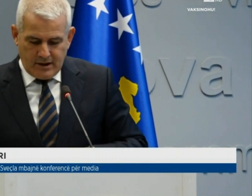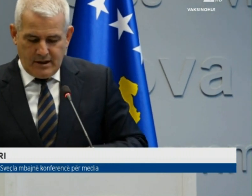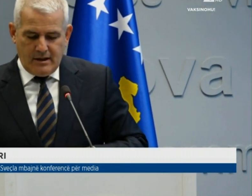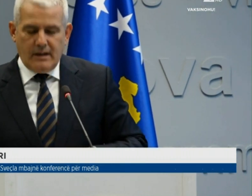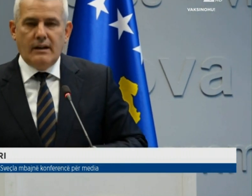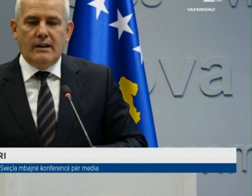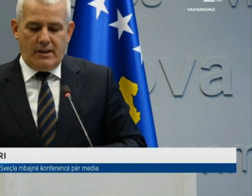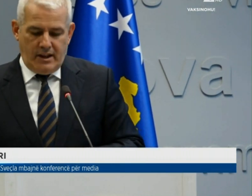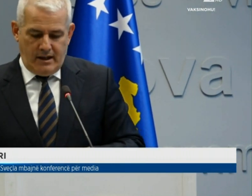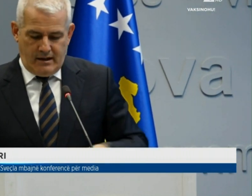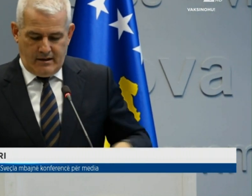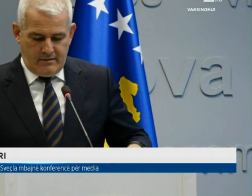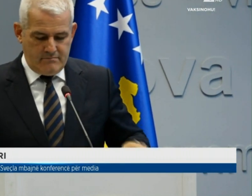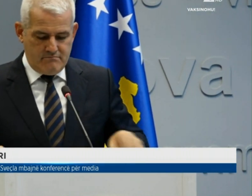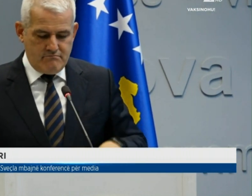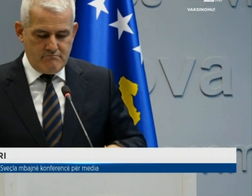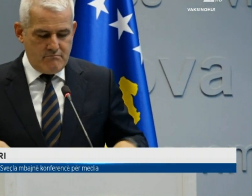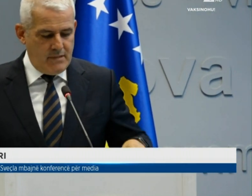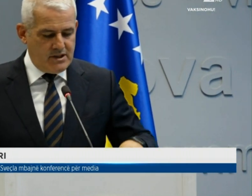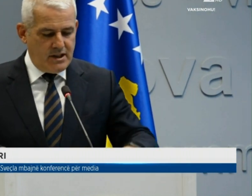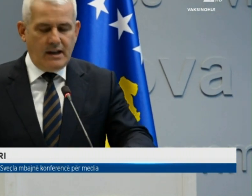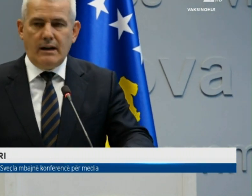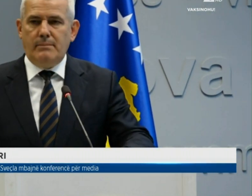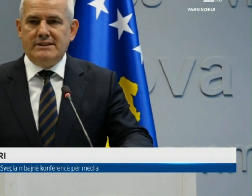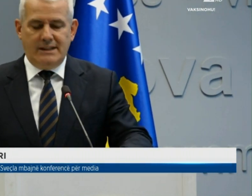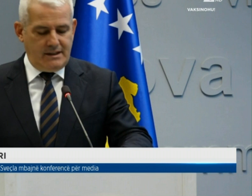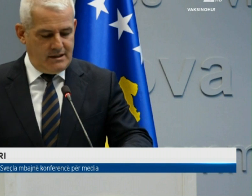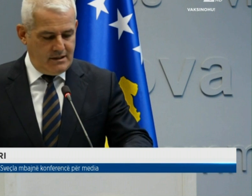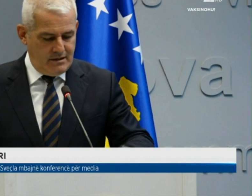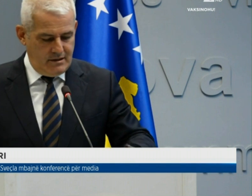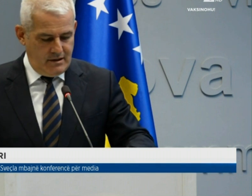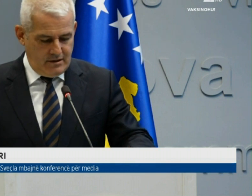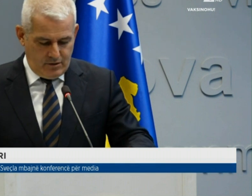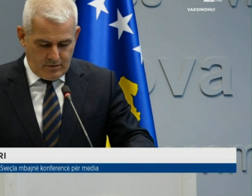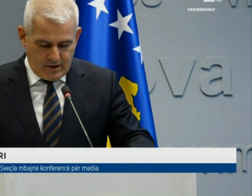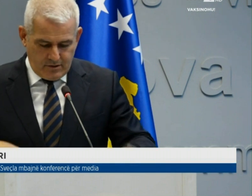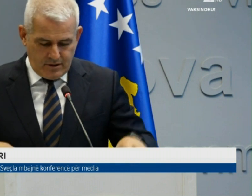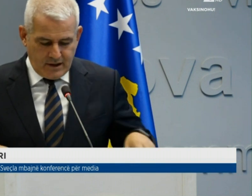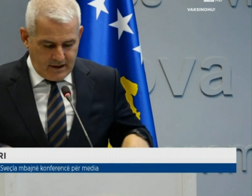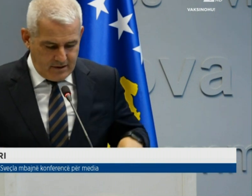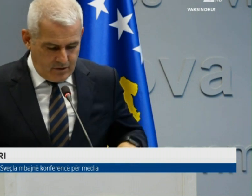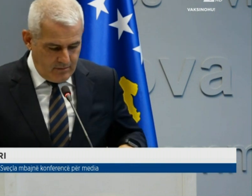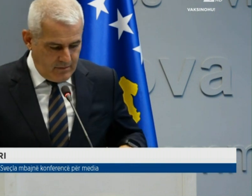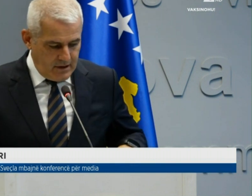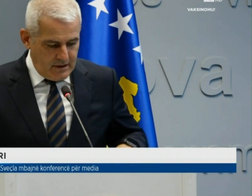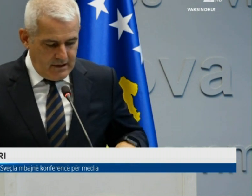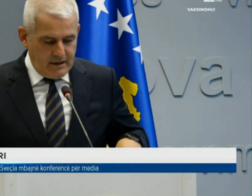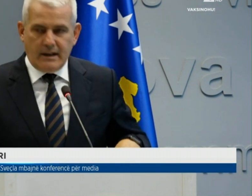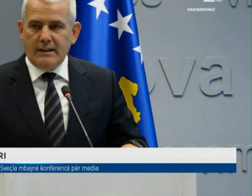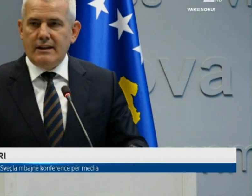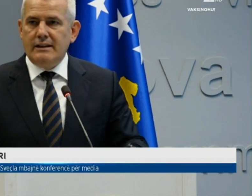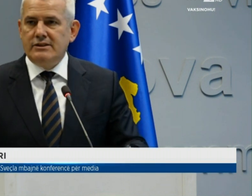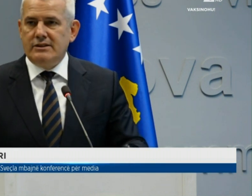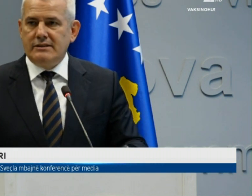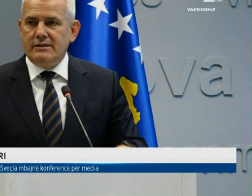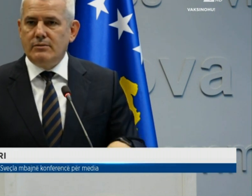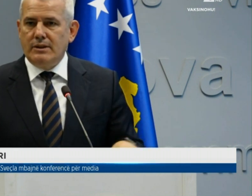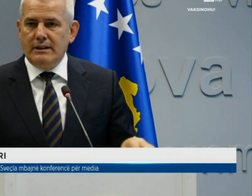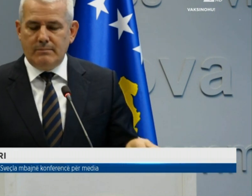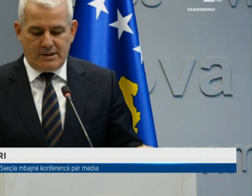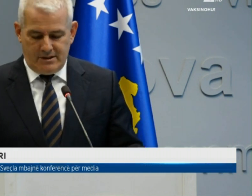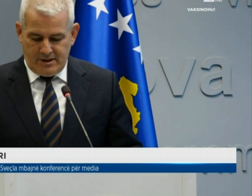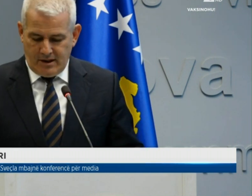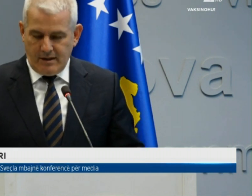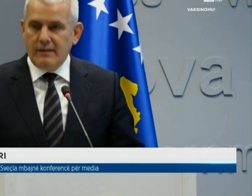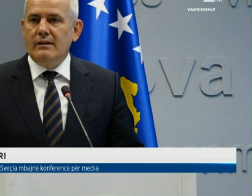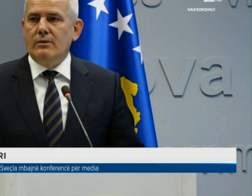situatën dhe me gjitha kapacitetet tona do të garantojmë rend dhe ligj e siguri